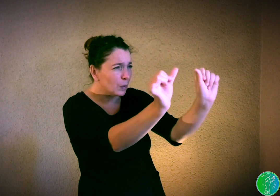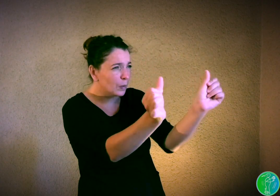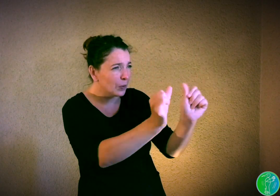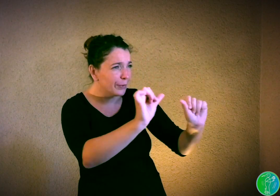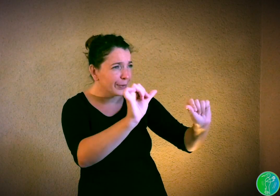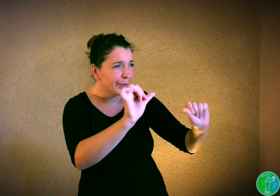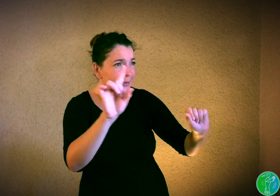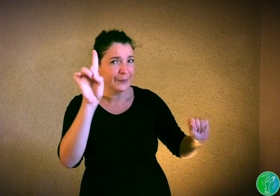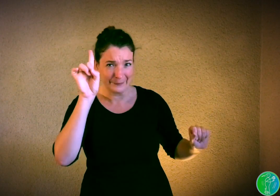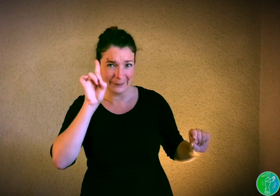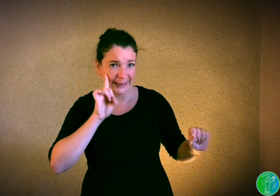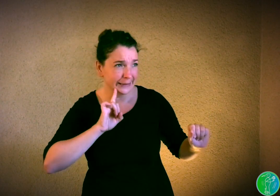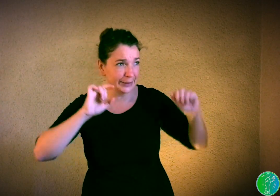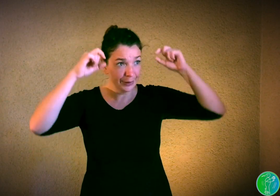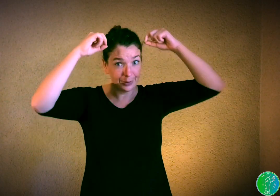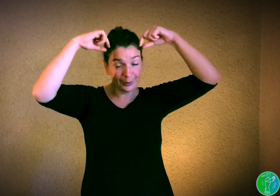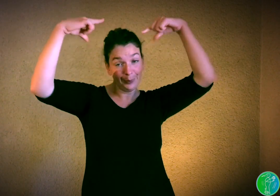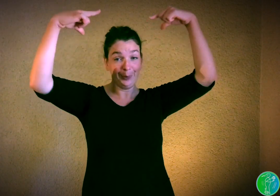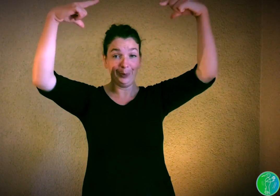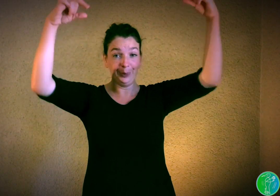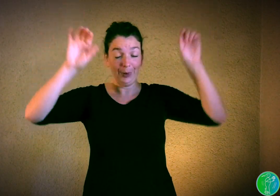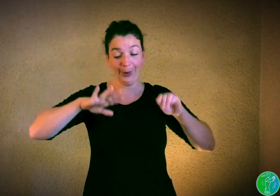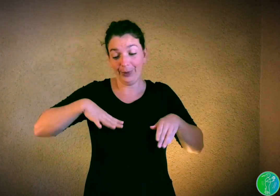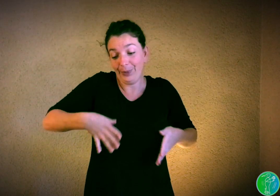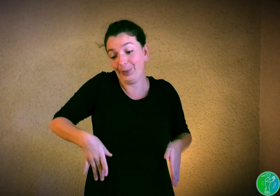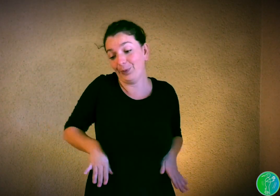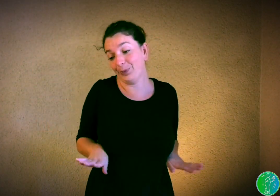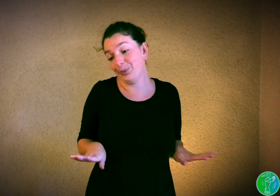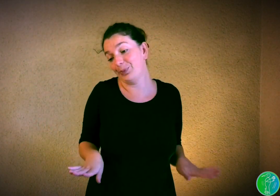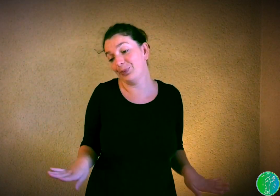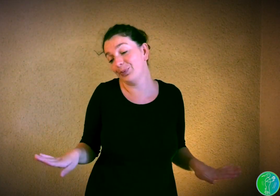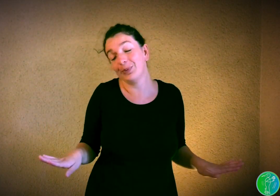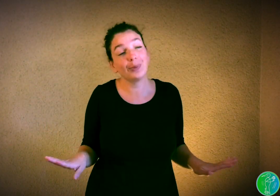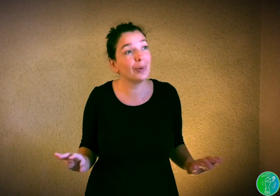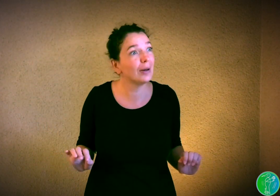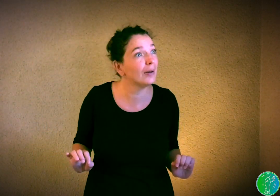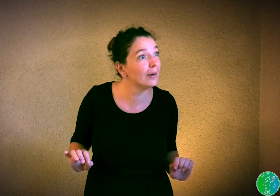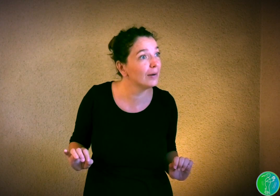C'était une lapine. Ça se voyait de loin à cause des oreilles et de la robe.